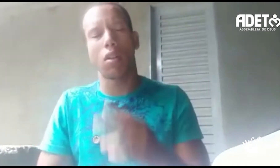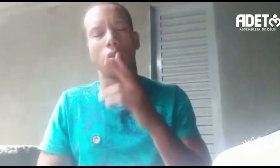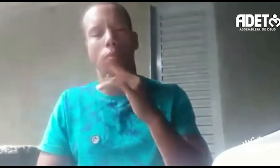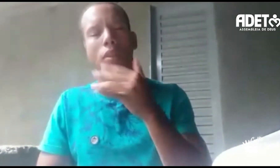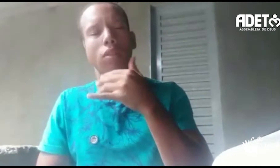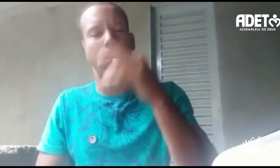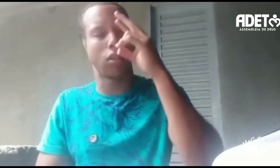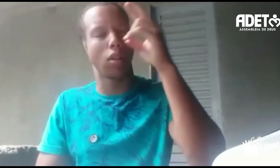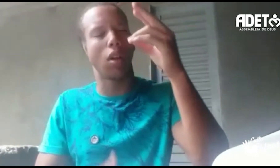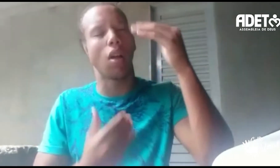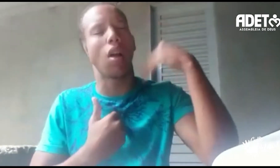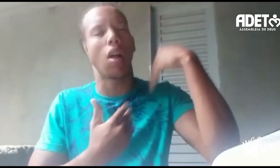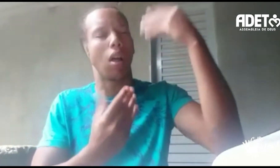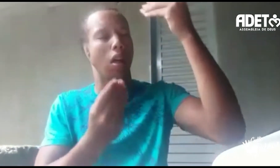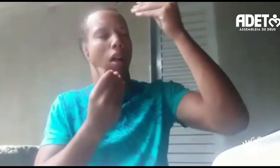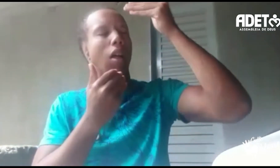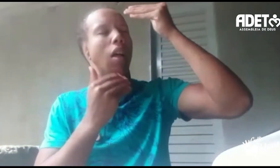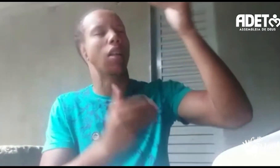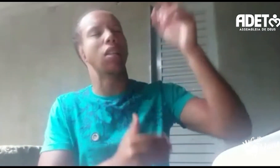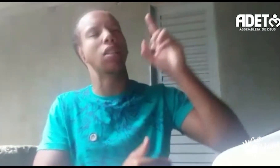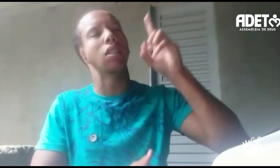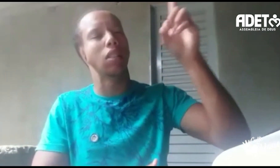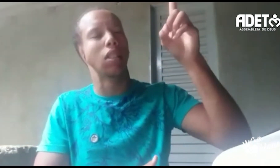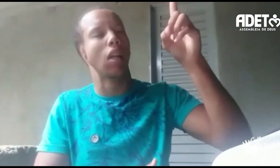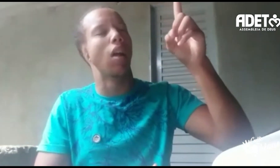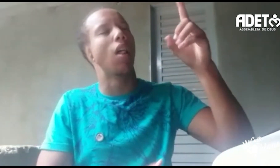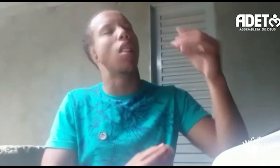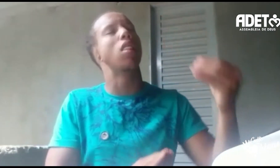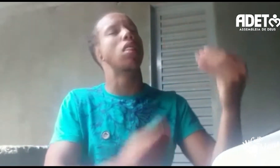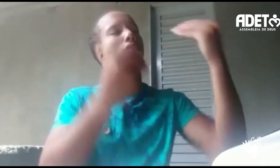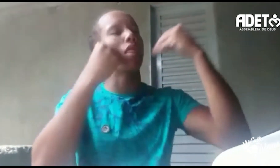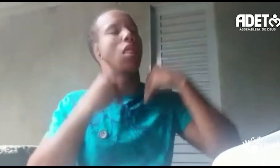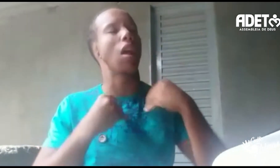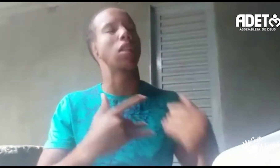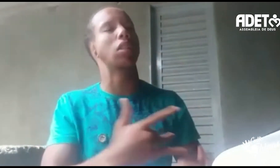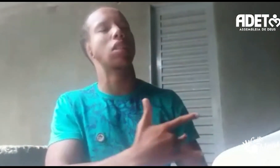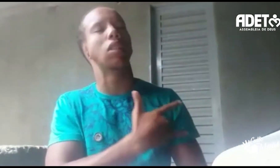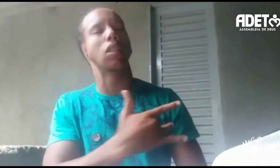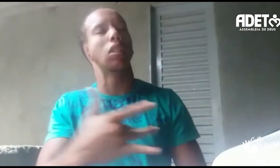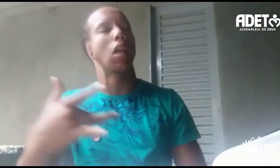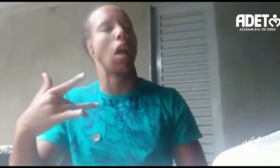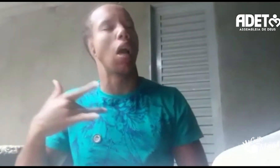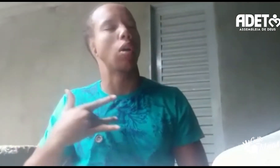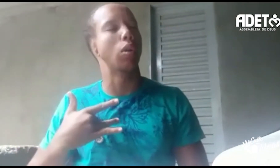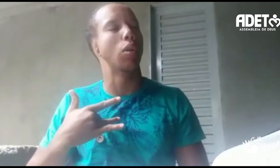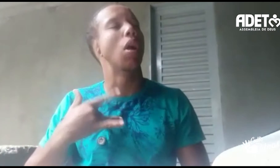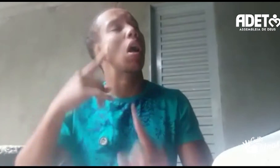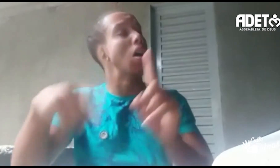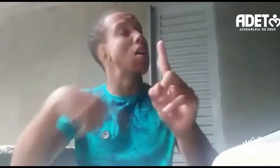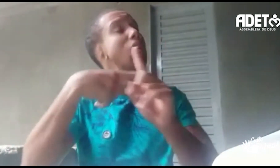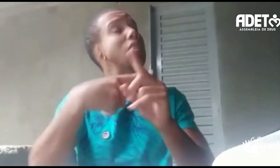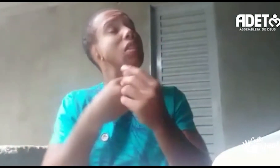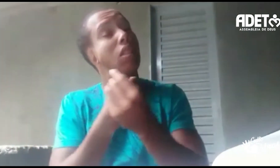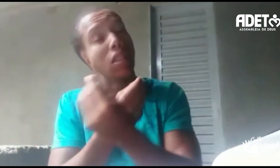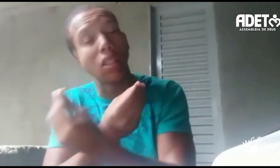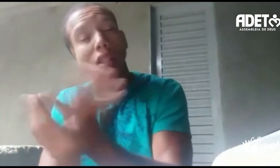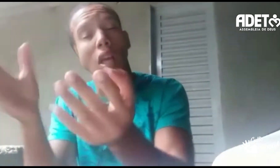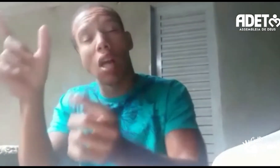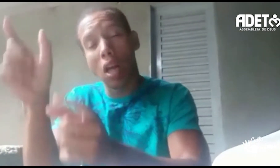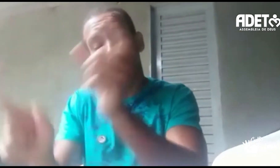Pai, Senhor Deus, eu sou agradecido, Senhor, pela minha saúde, por todas as coisas que o Senhor nos